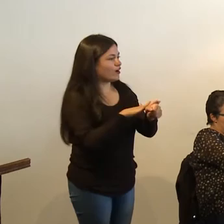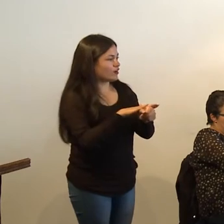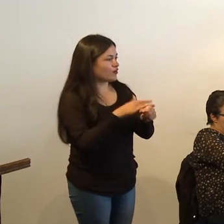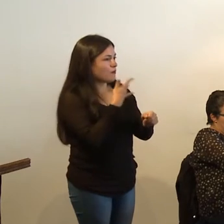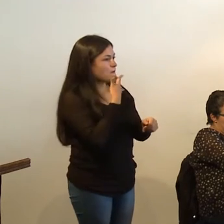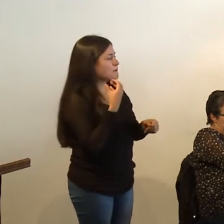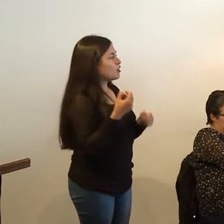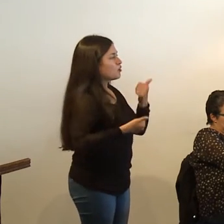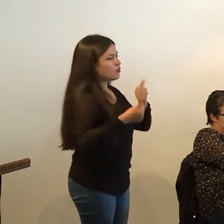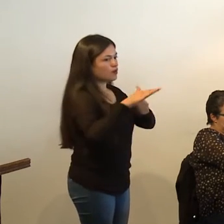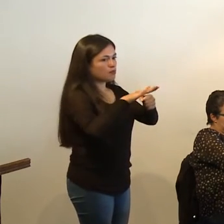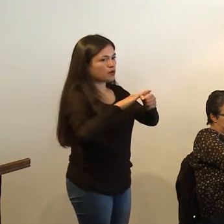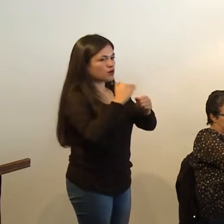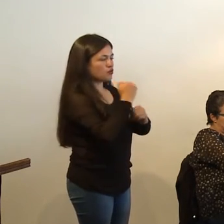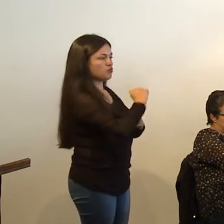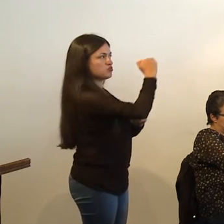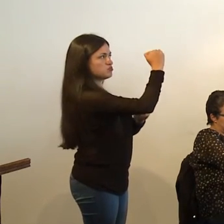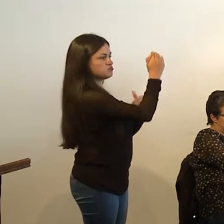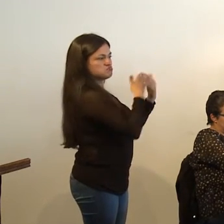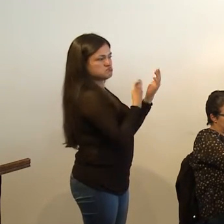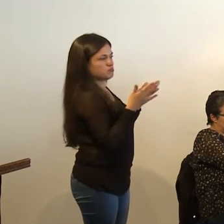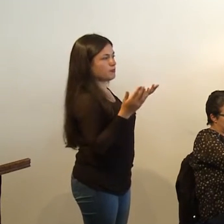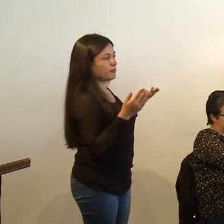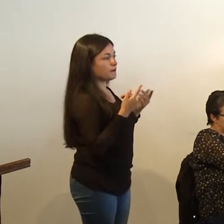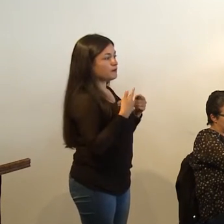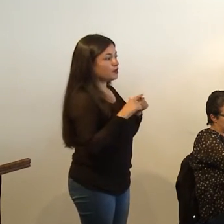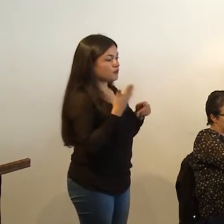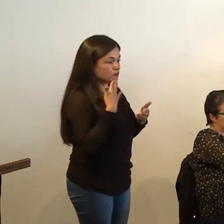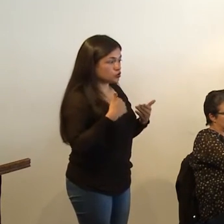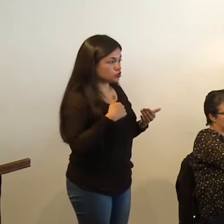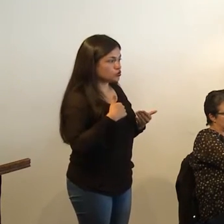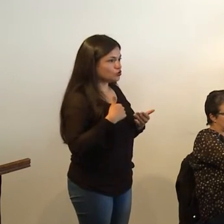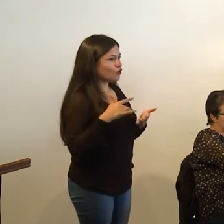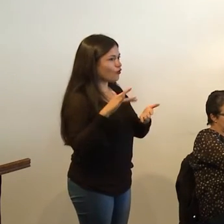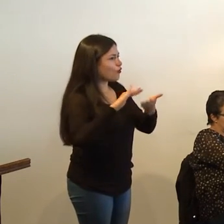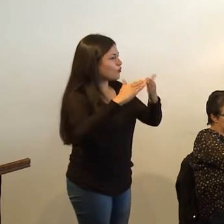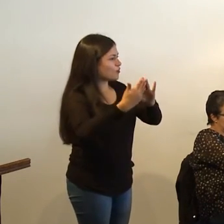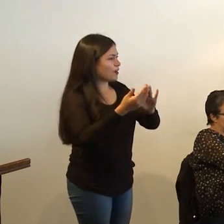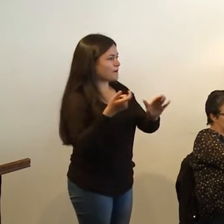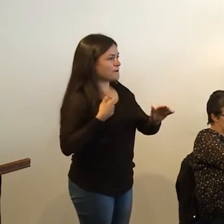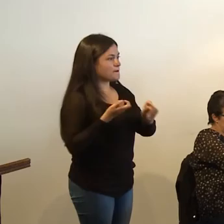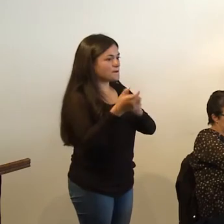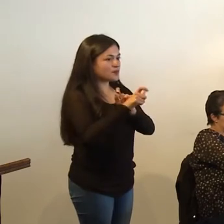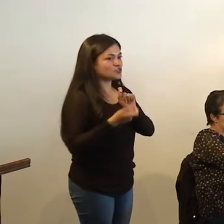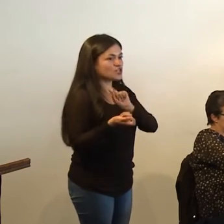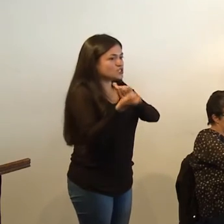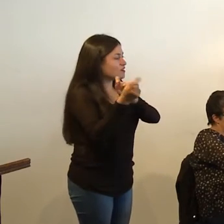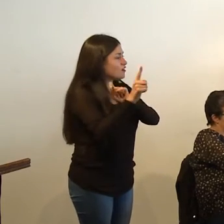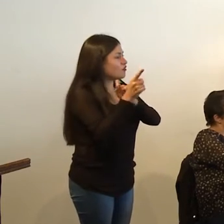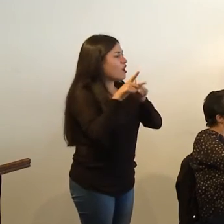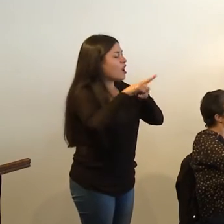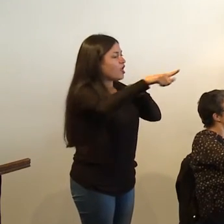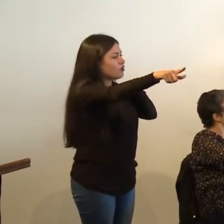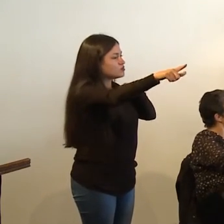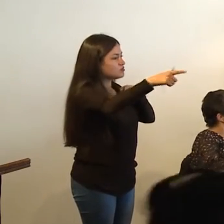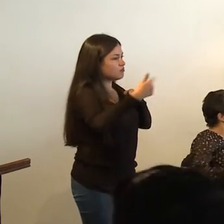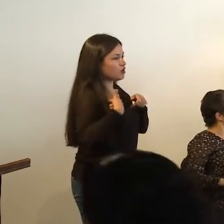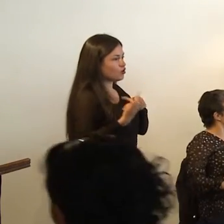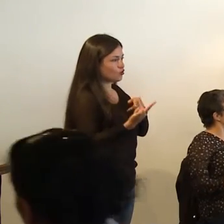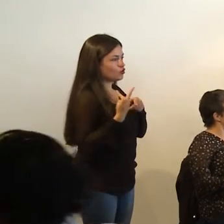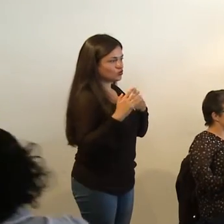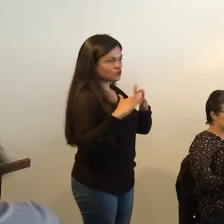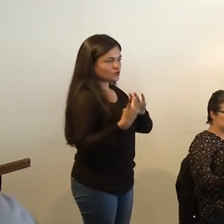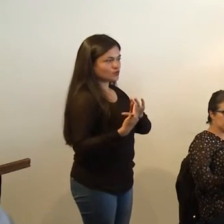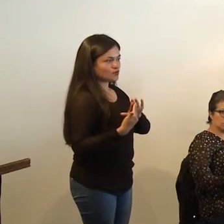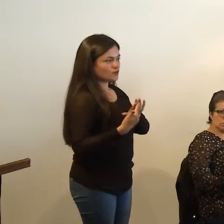Pero también yo me puedo sentir parte de comunidades de personas que no están aquí a mi lado, sino que están en otros lados. Me